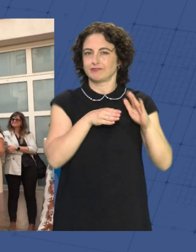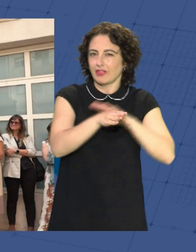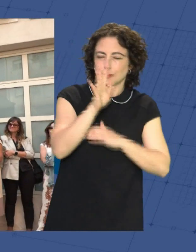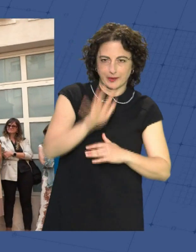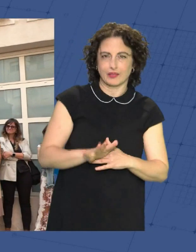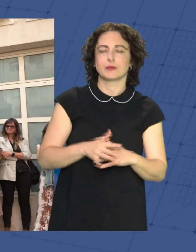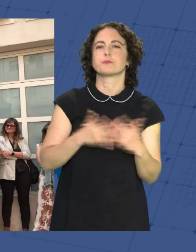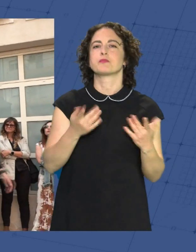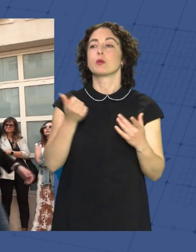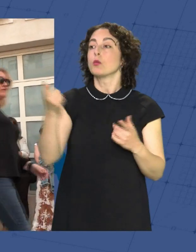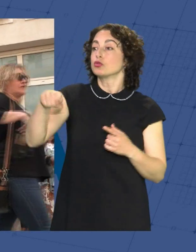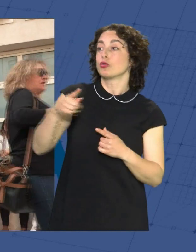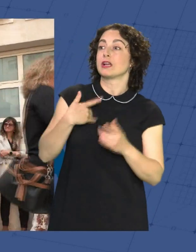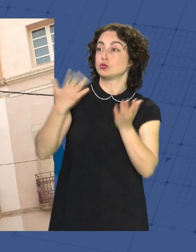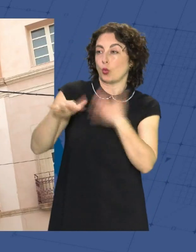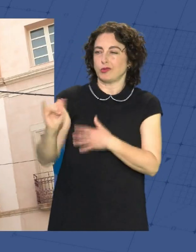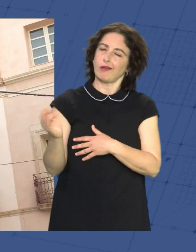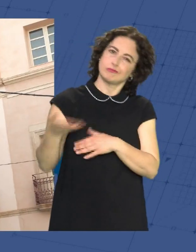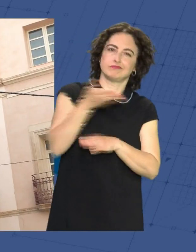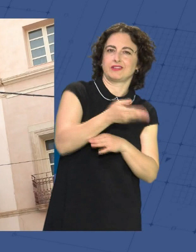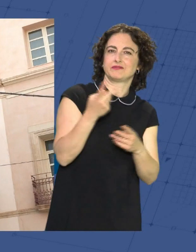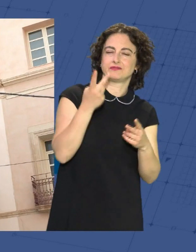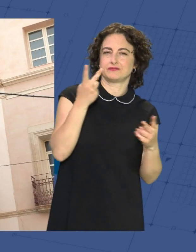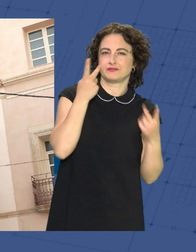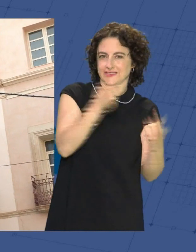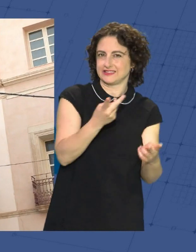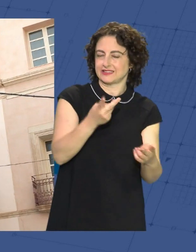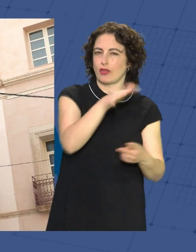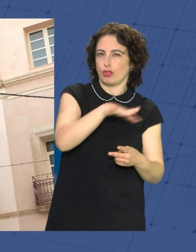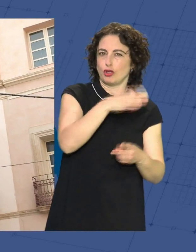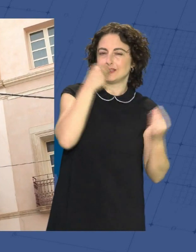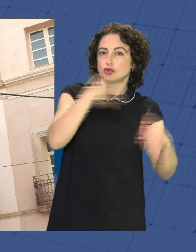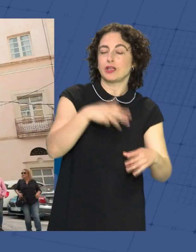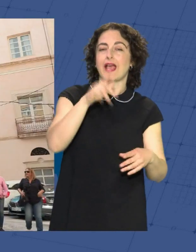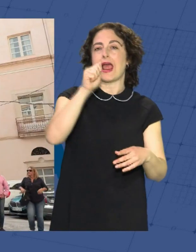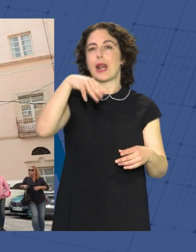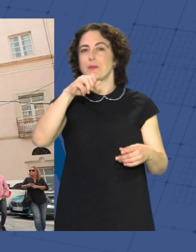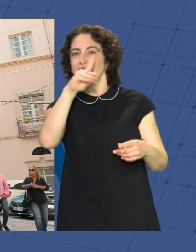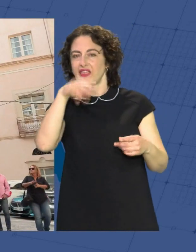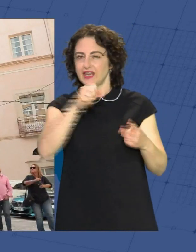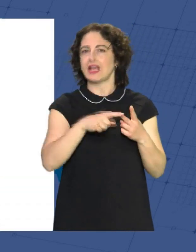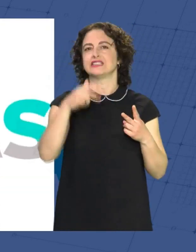tienen una excusa más para visitar el casco histórico, la almedina o la chanca pescadería.